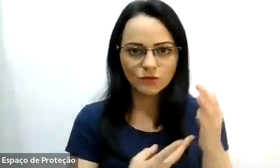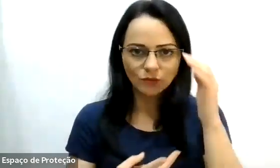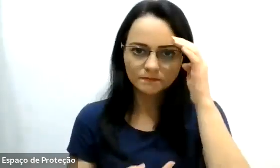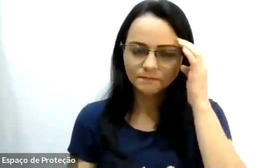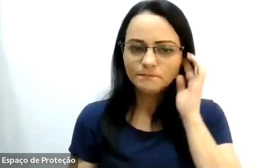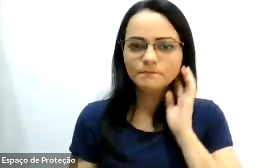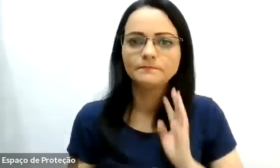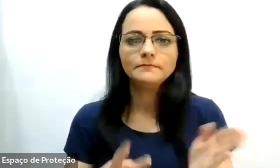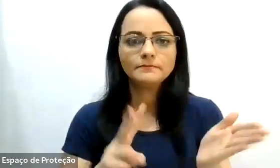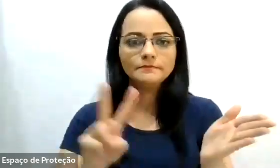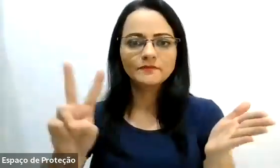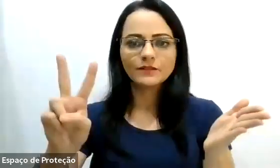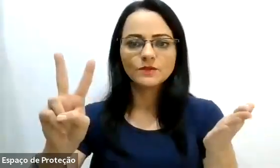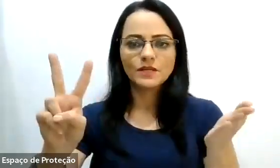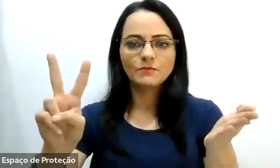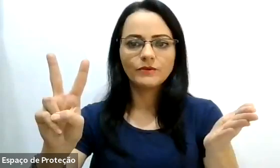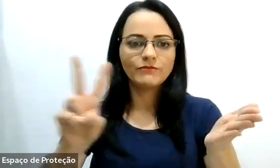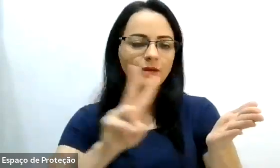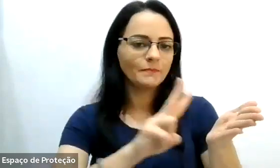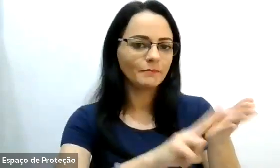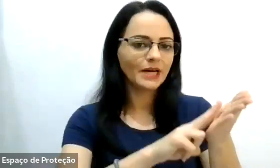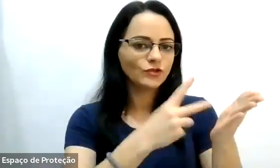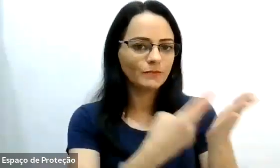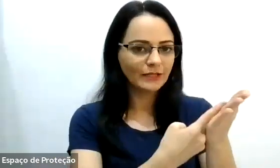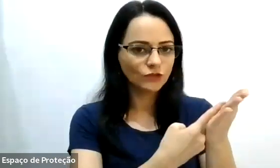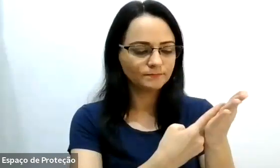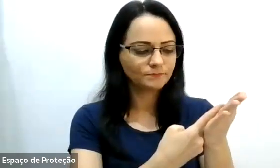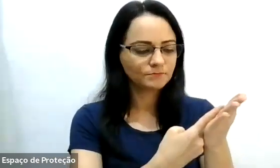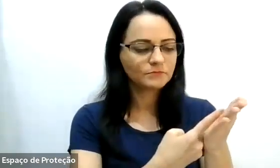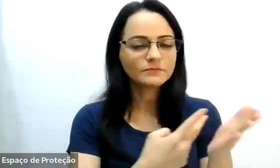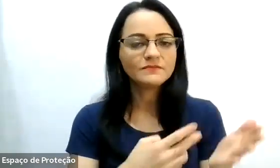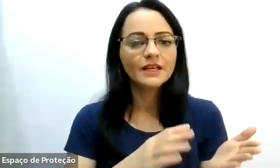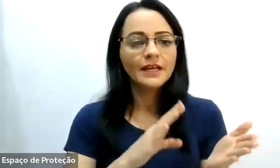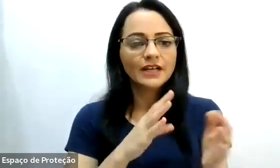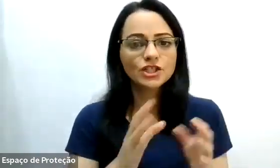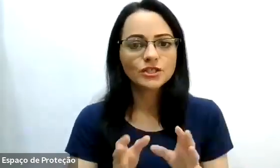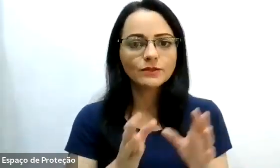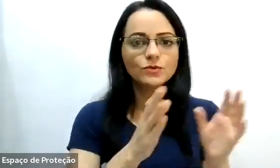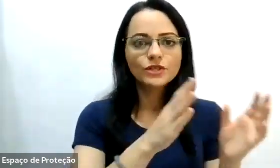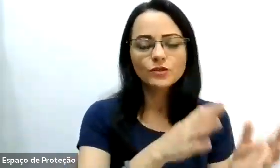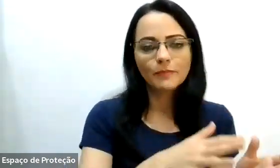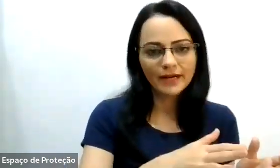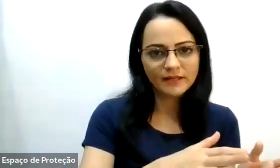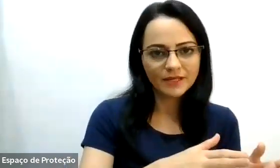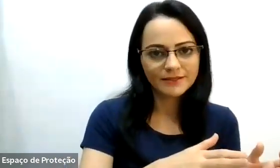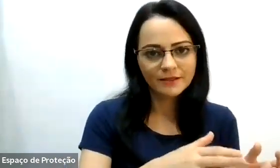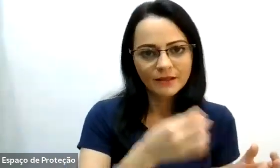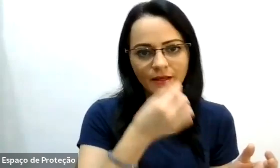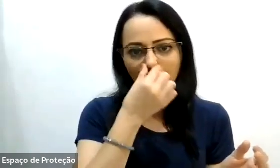texto. Traduzir é a mão em V, bate, bate. A gente traduz o texto para Libras. A